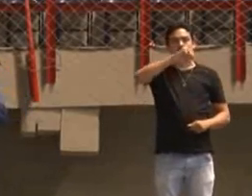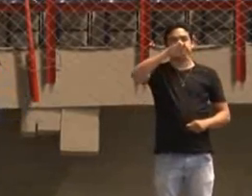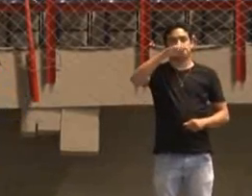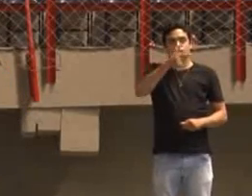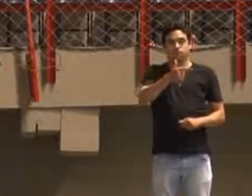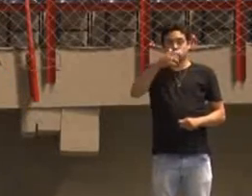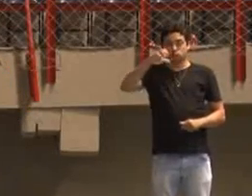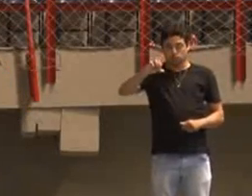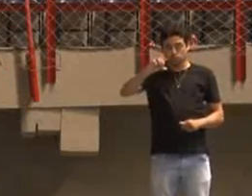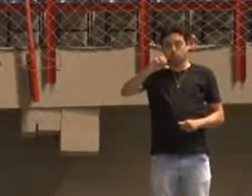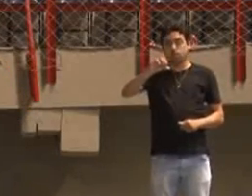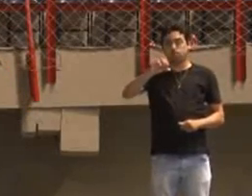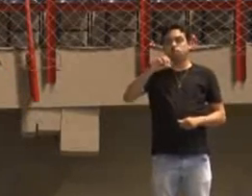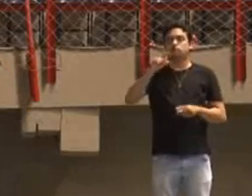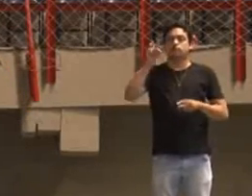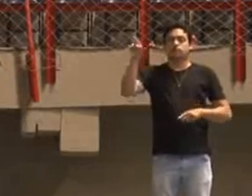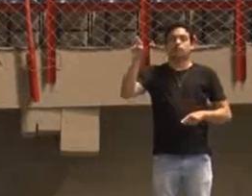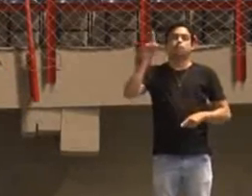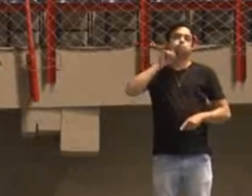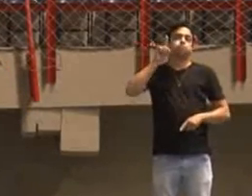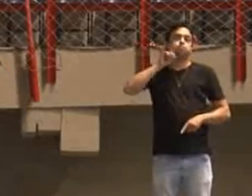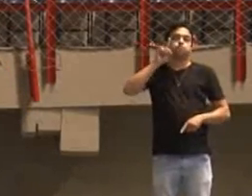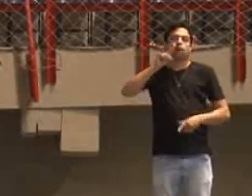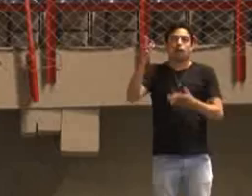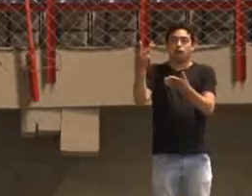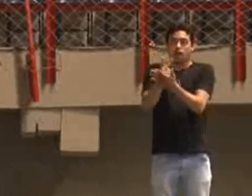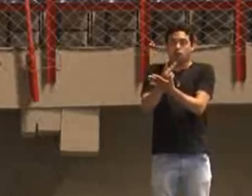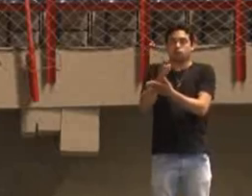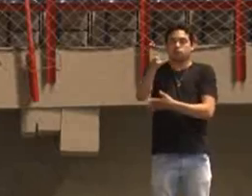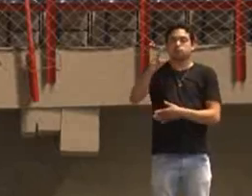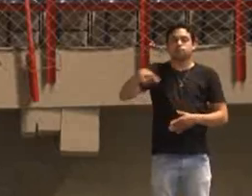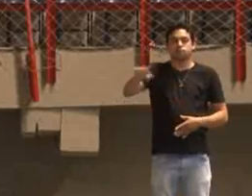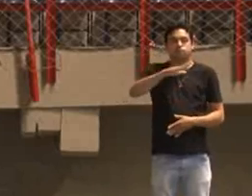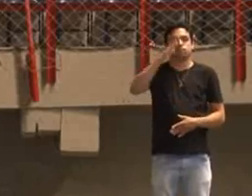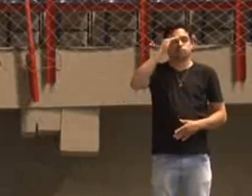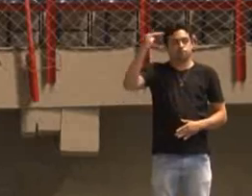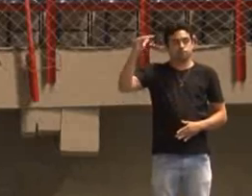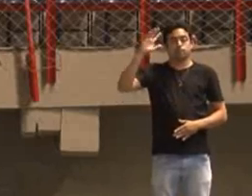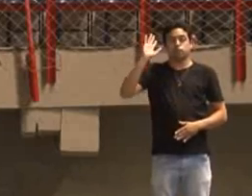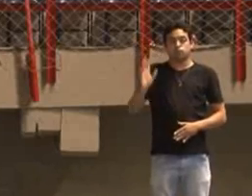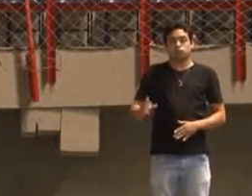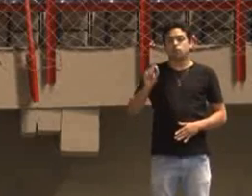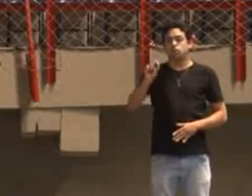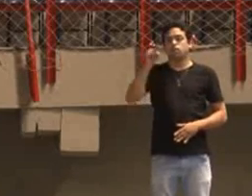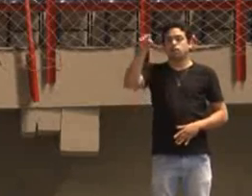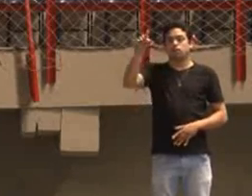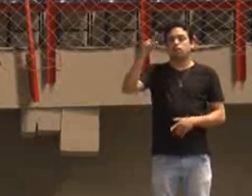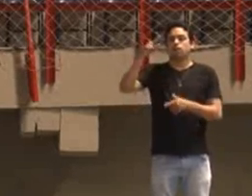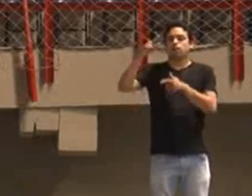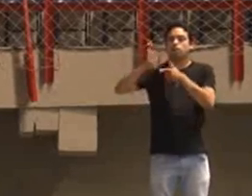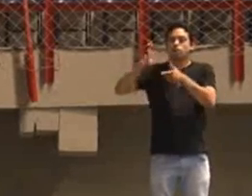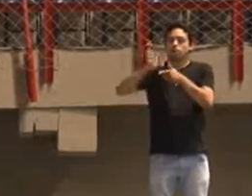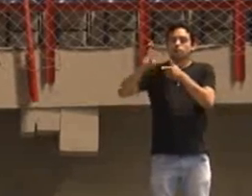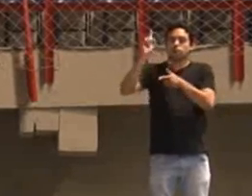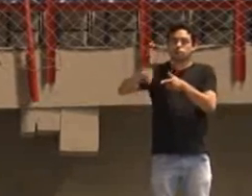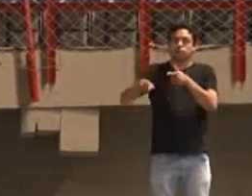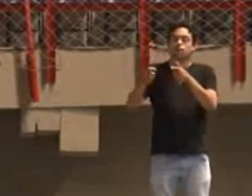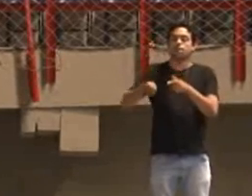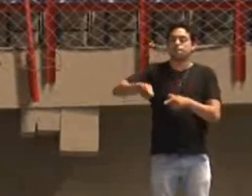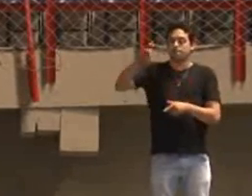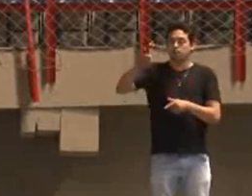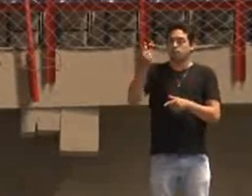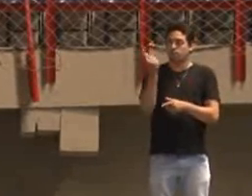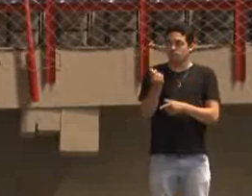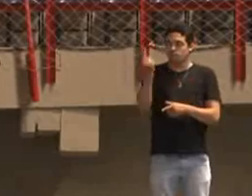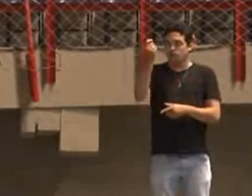1929, nos Estados Unidos, aconteceu um fato conhecidíssimo de muita gente, que é a questão de quê? Da quebra da Bolsa